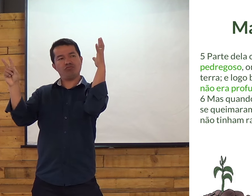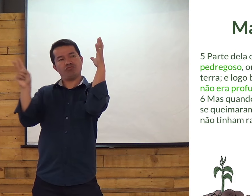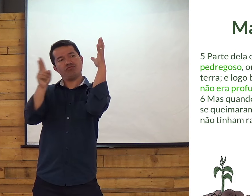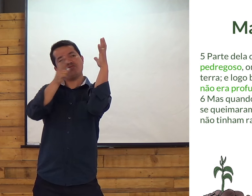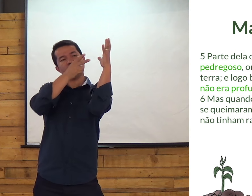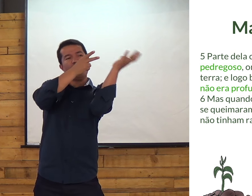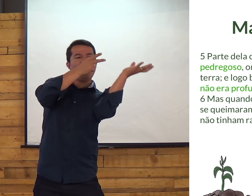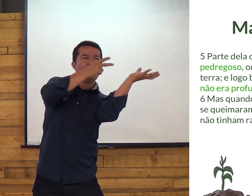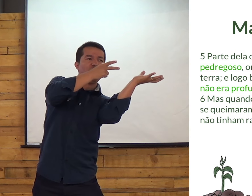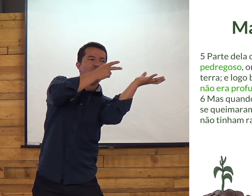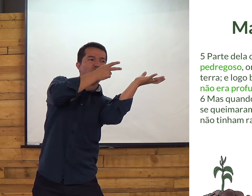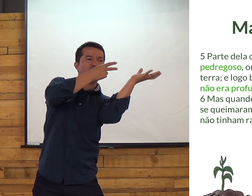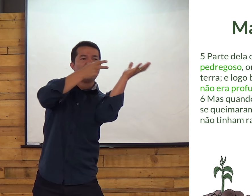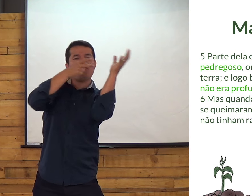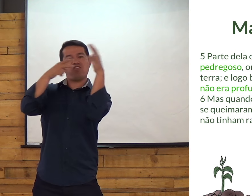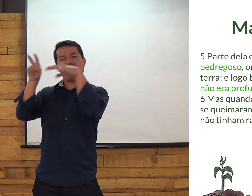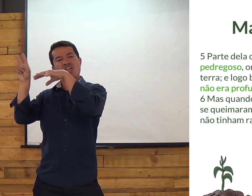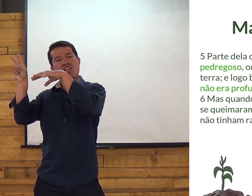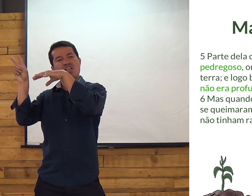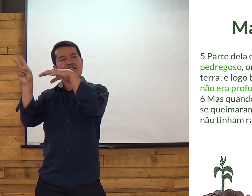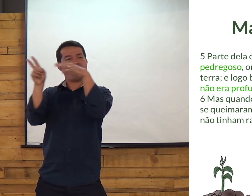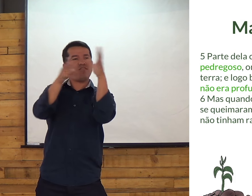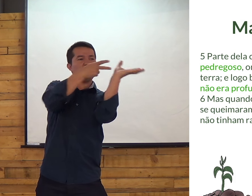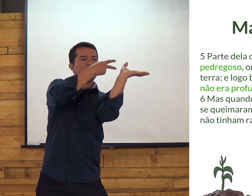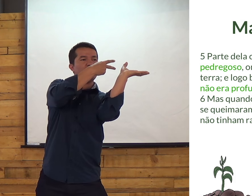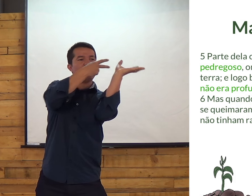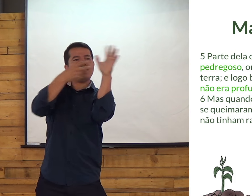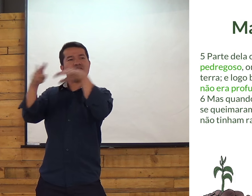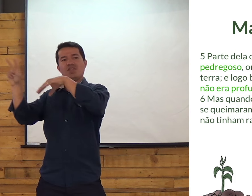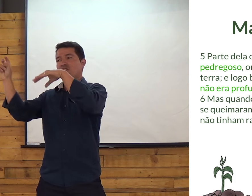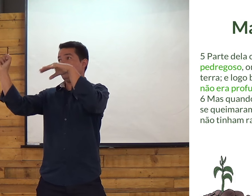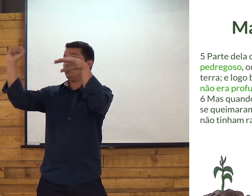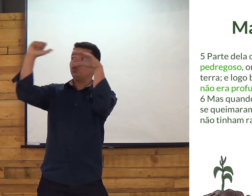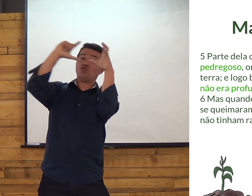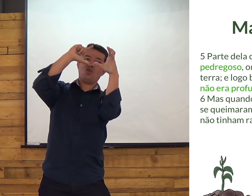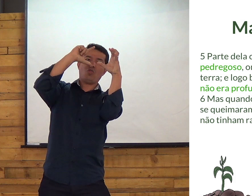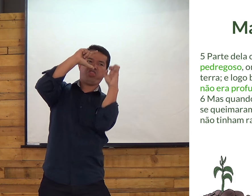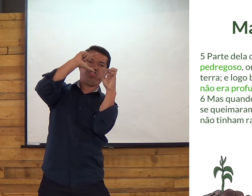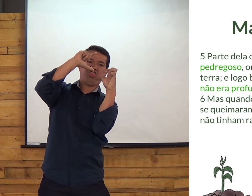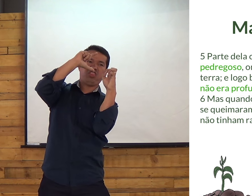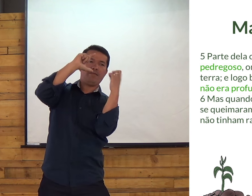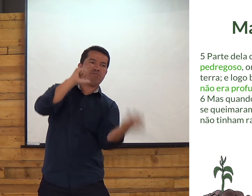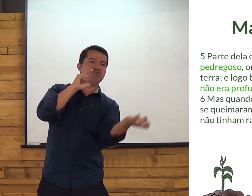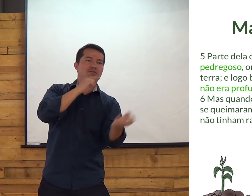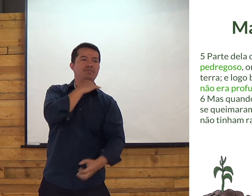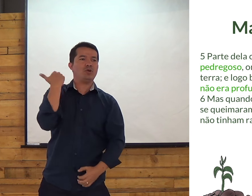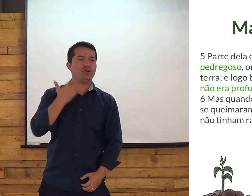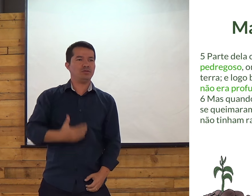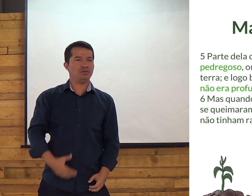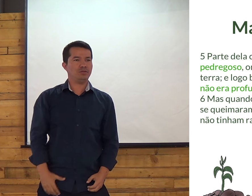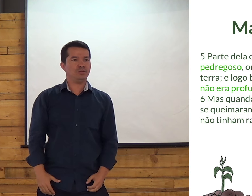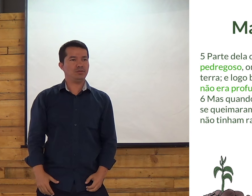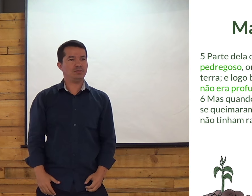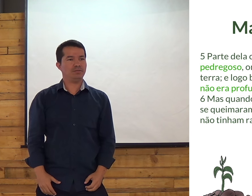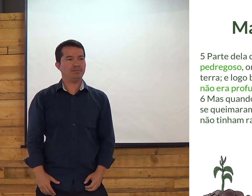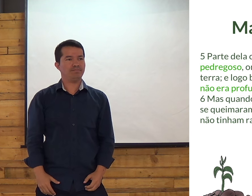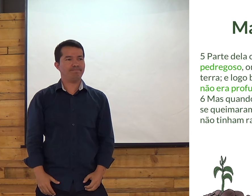É como se um vento viesse e batesse nela e ela fosse para todo lado até que ela